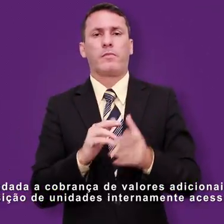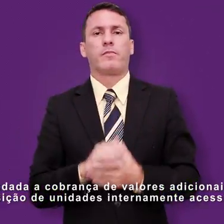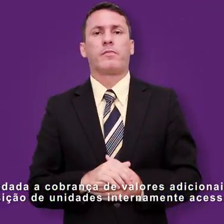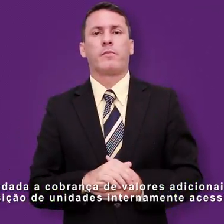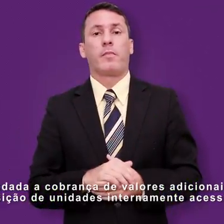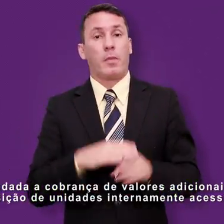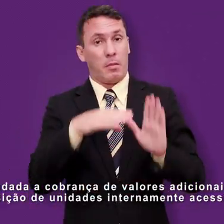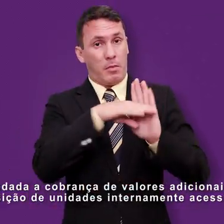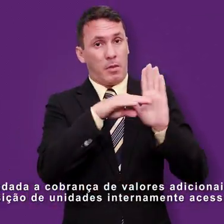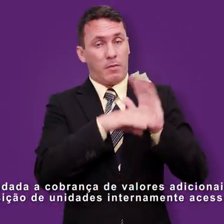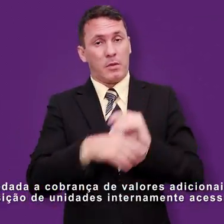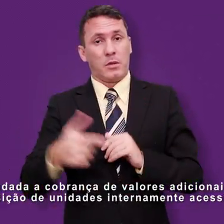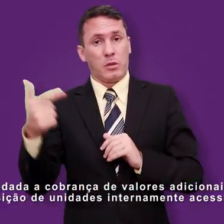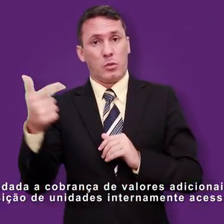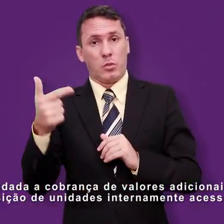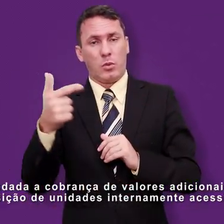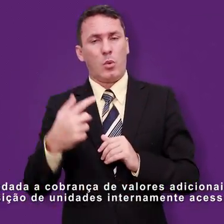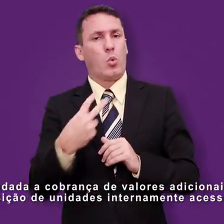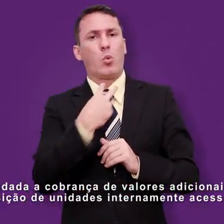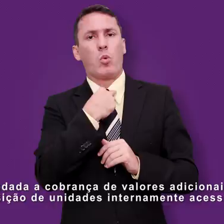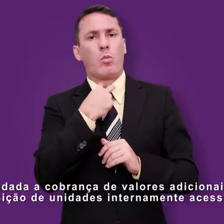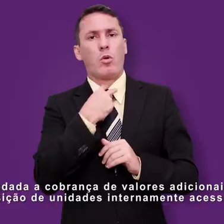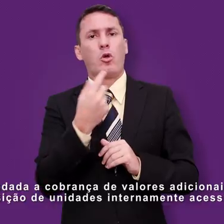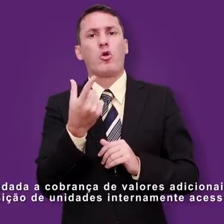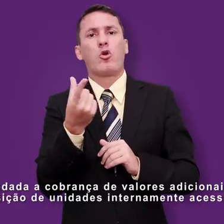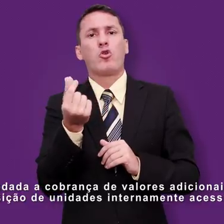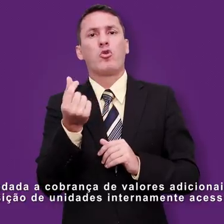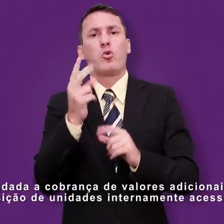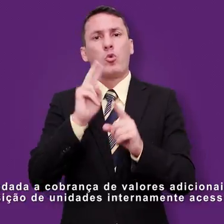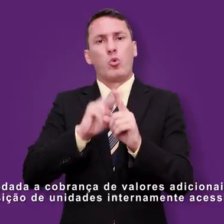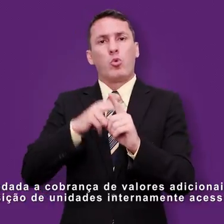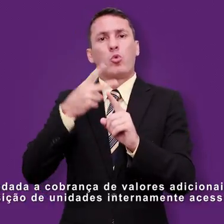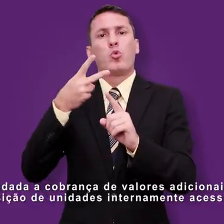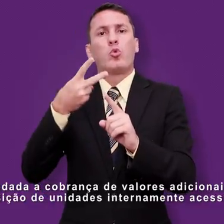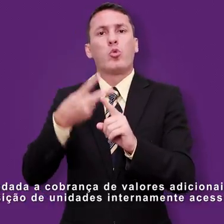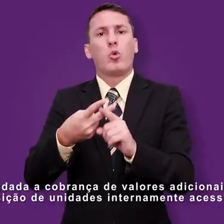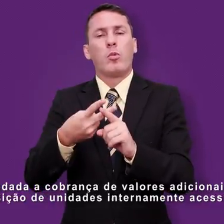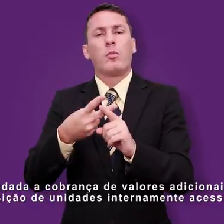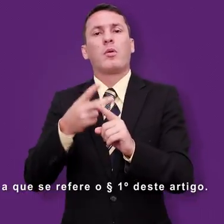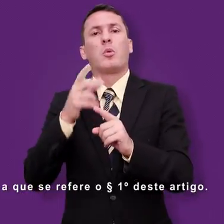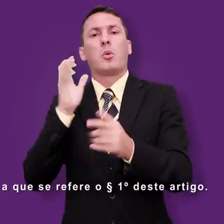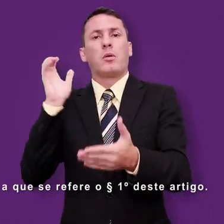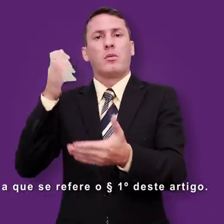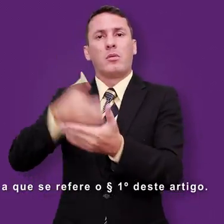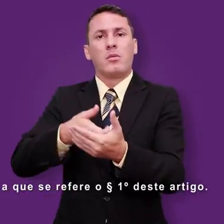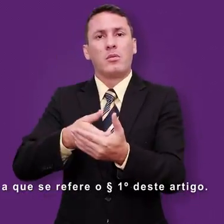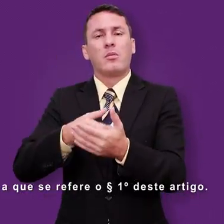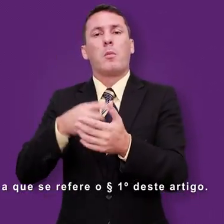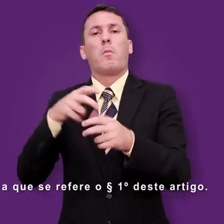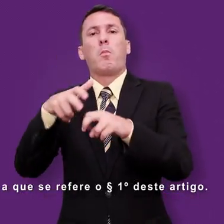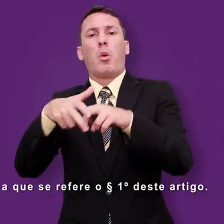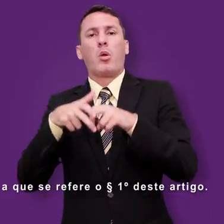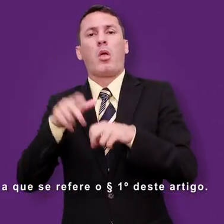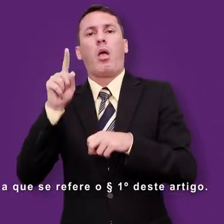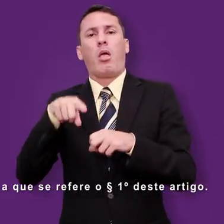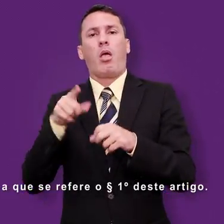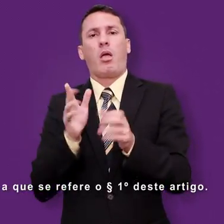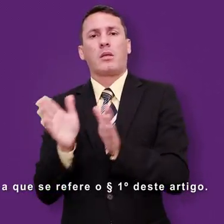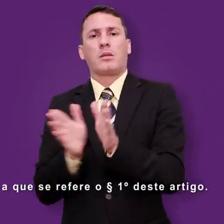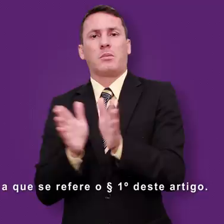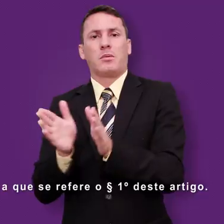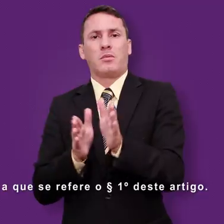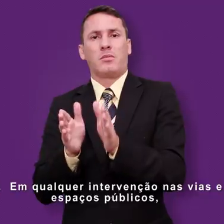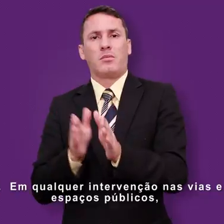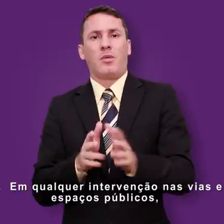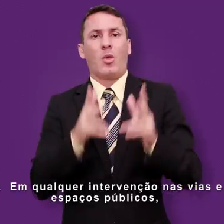a cobrança de valores adicionais para a aquisição de unidades internamente acessíveis a que se refere o parágrafo 1º